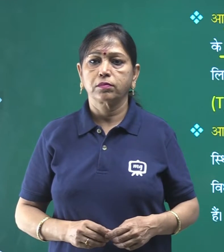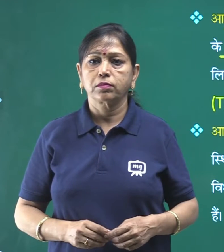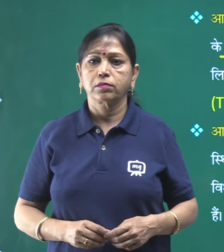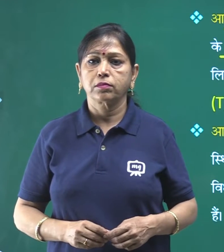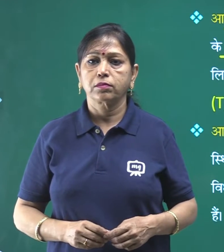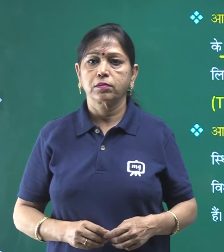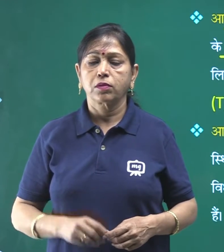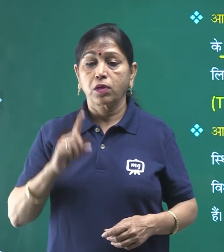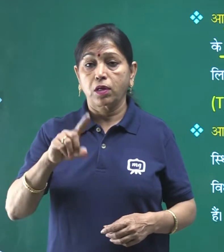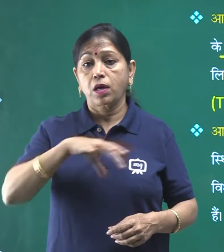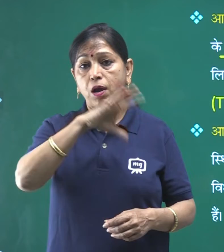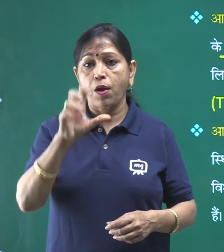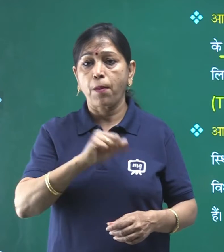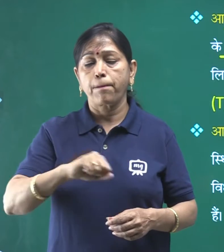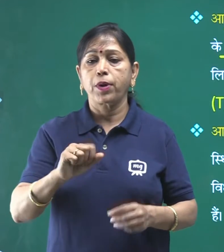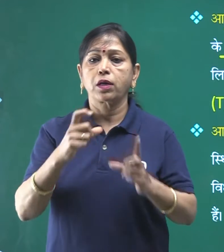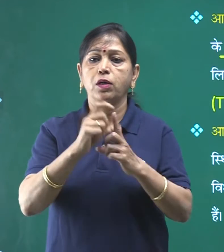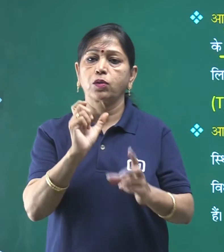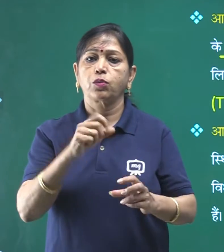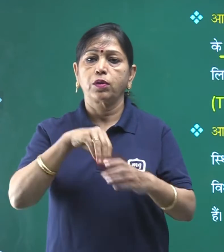एक संपूर्ण दोलन में